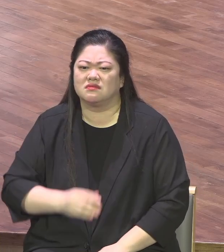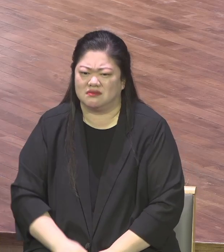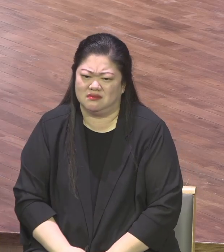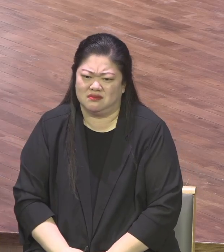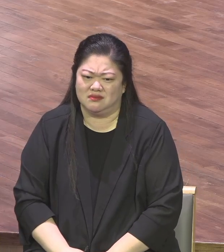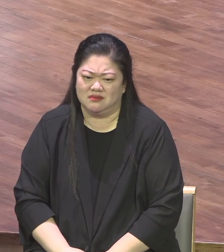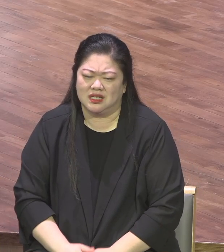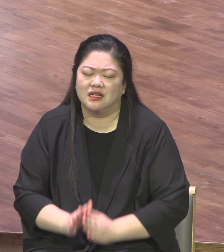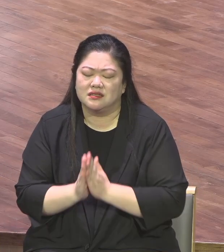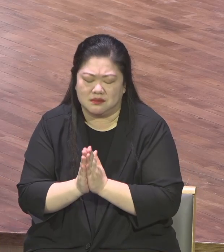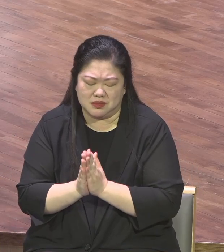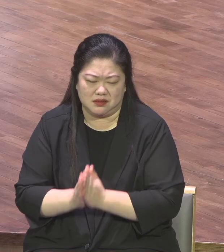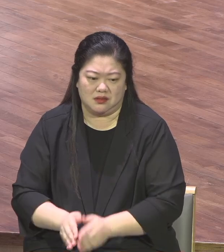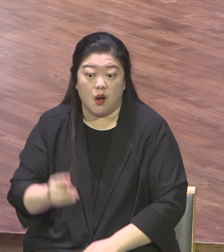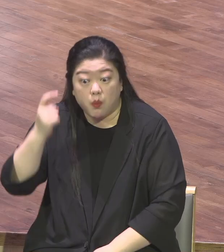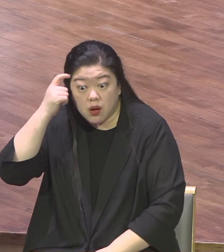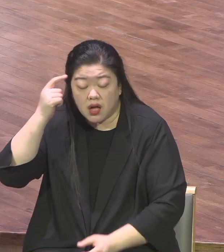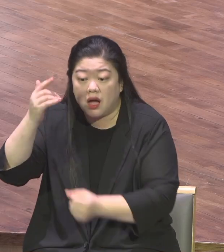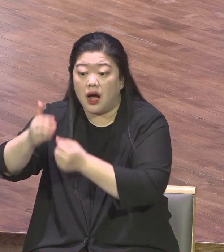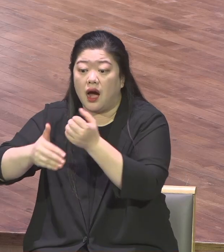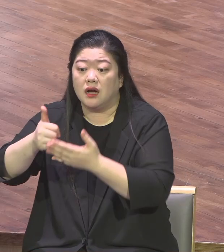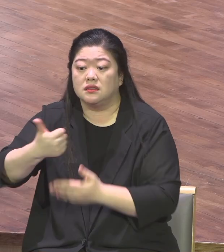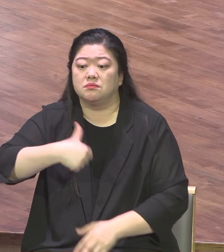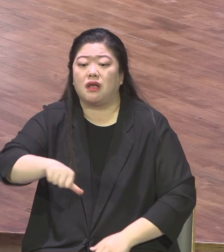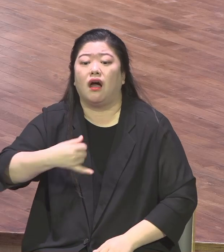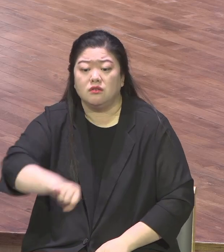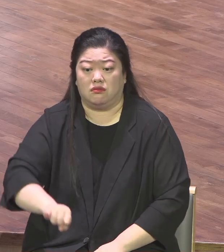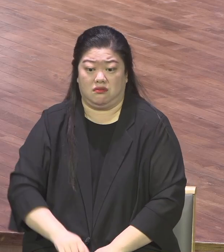하나님께서 나를 기업으로 삼으시기 때문에